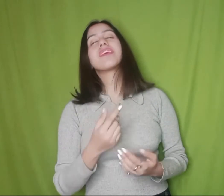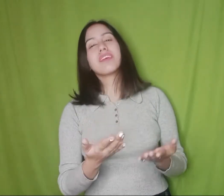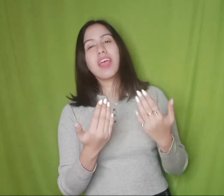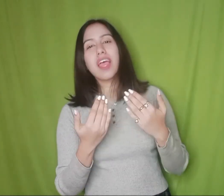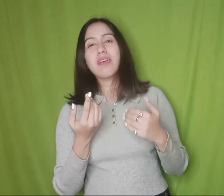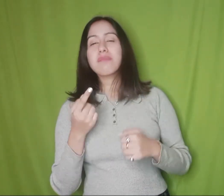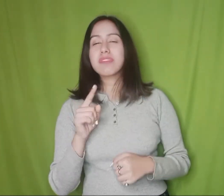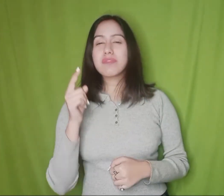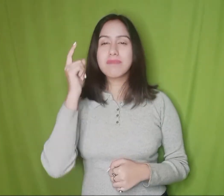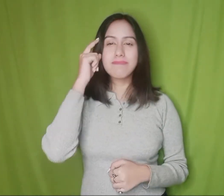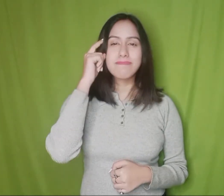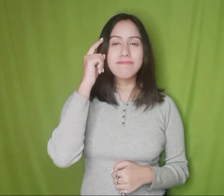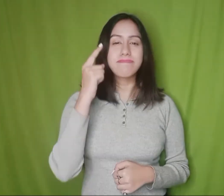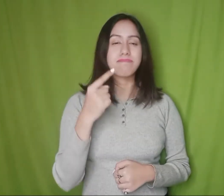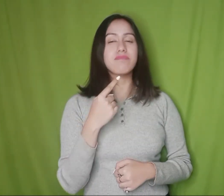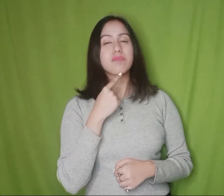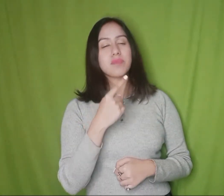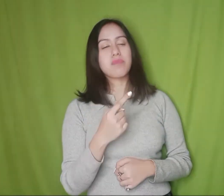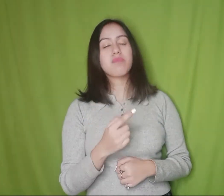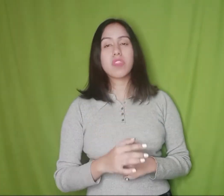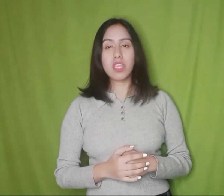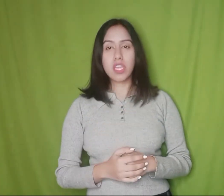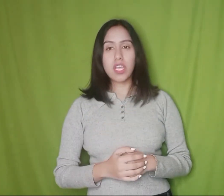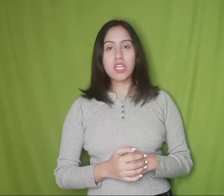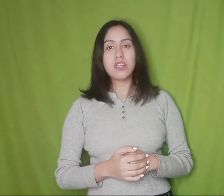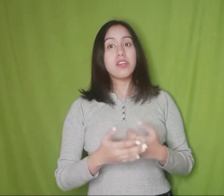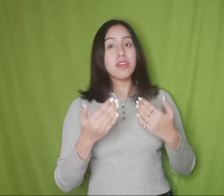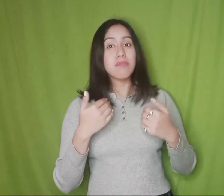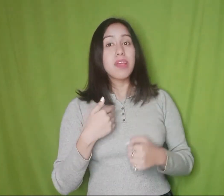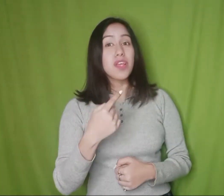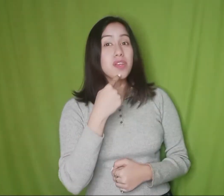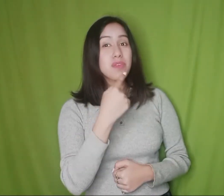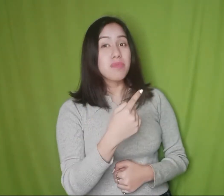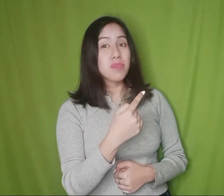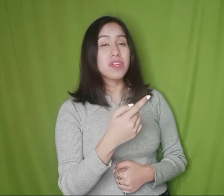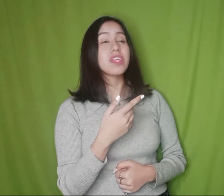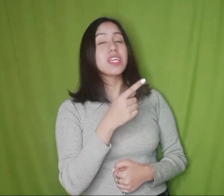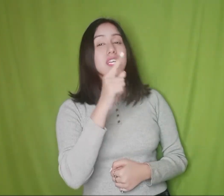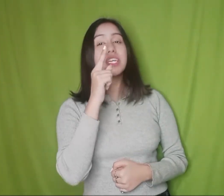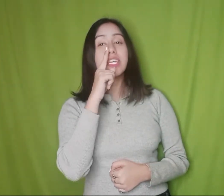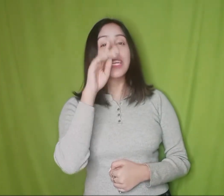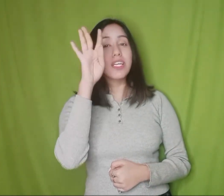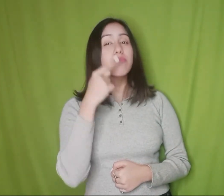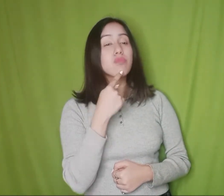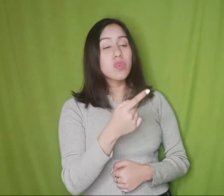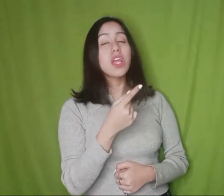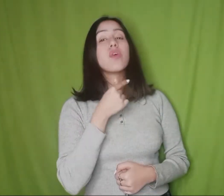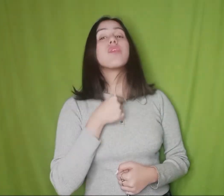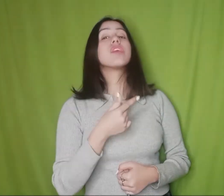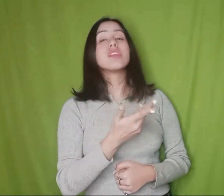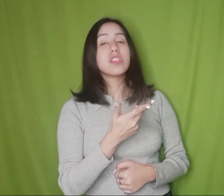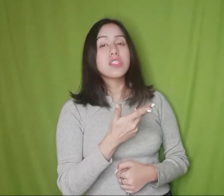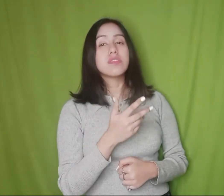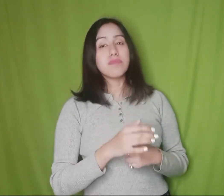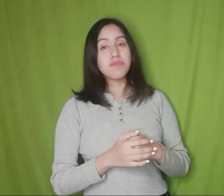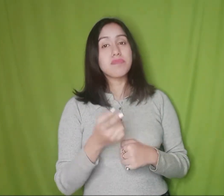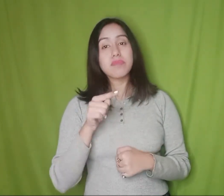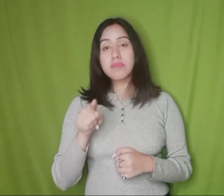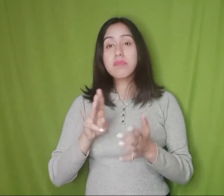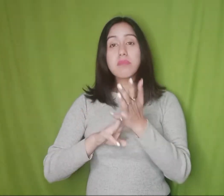मुश्किल में फंस गए थे। वर तो उन्होंने ही दिया था। फिर कुछ सोचकर बोले, रानी साहब मांगने का वर तो आपका था, आपकी